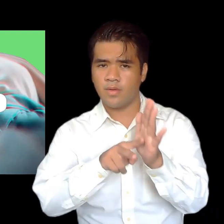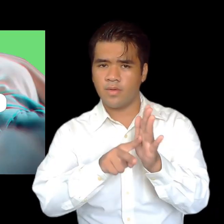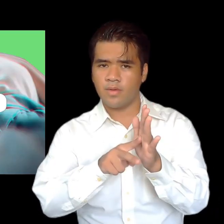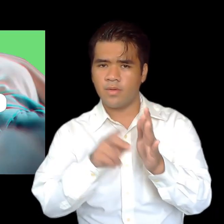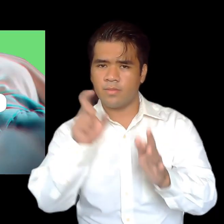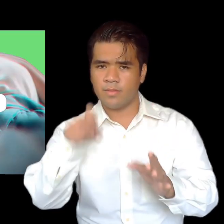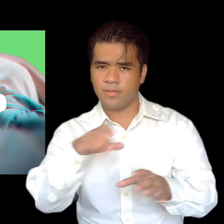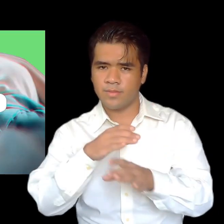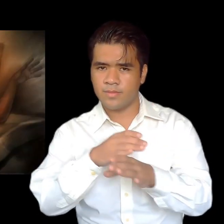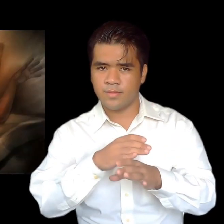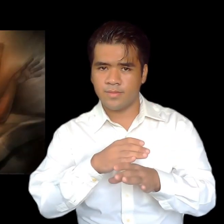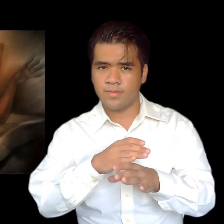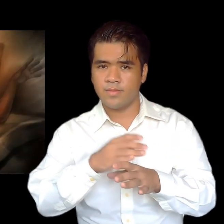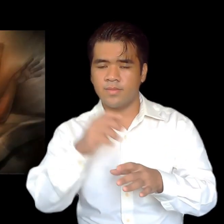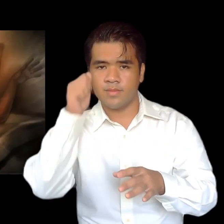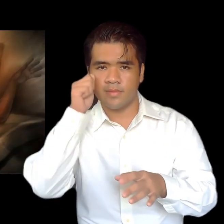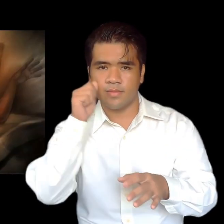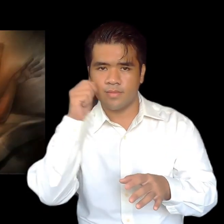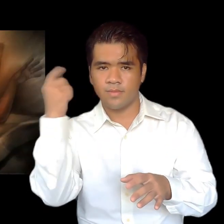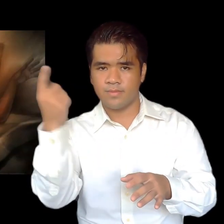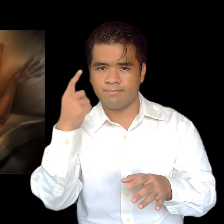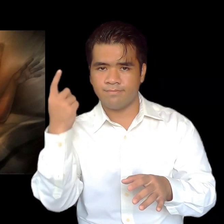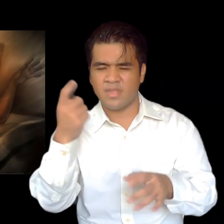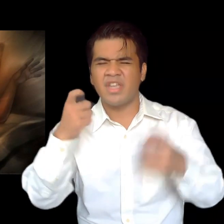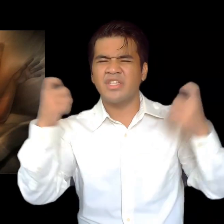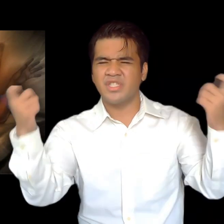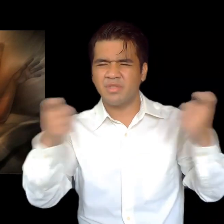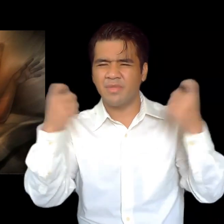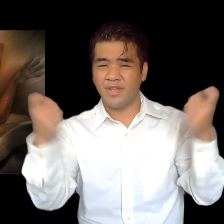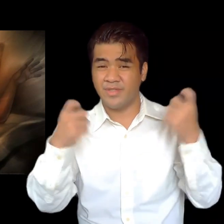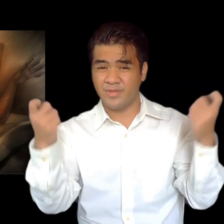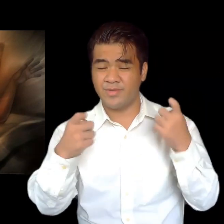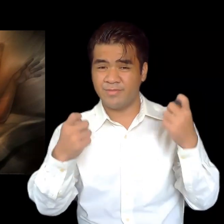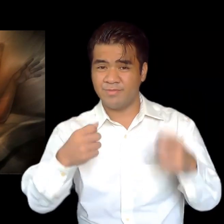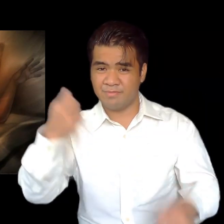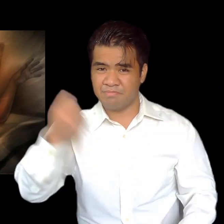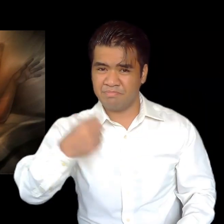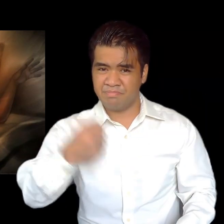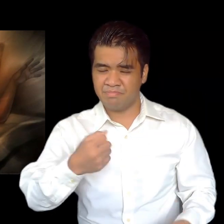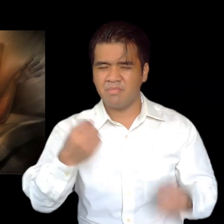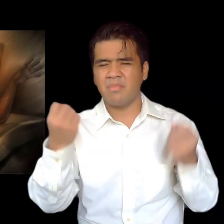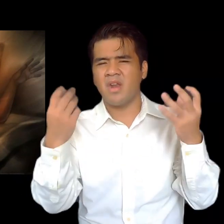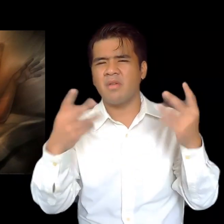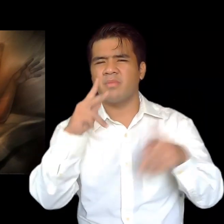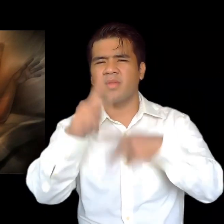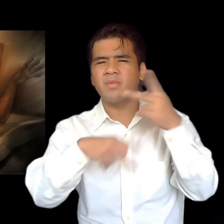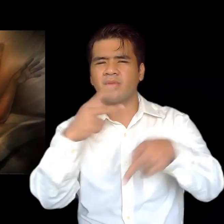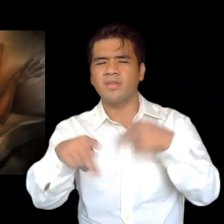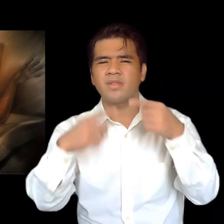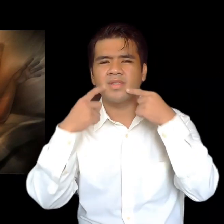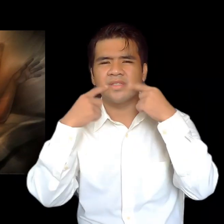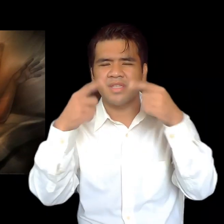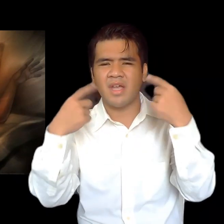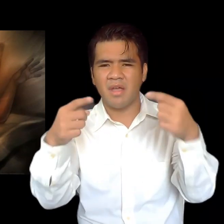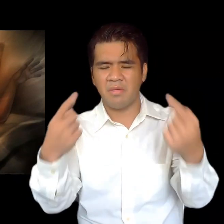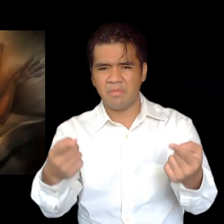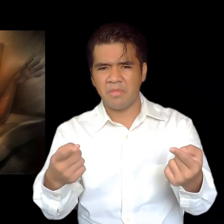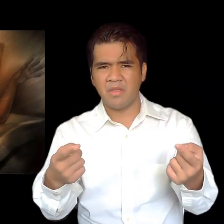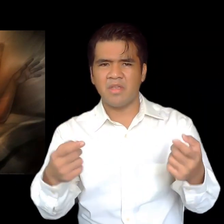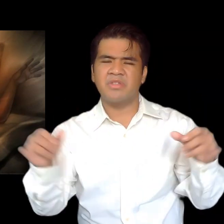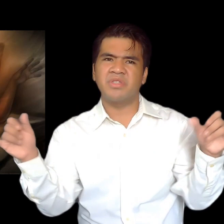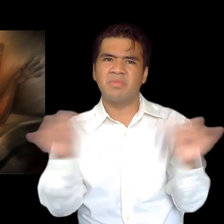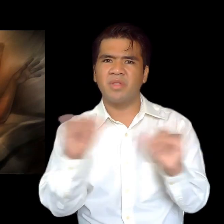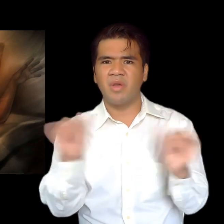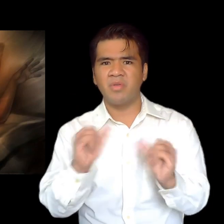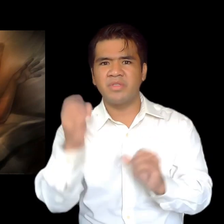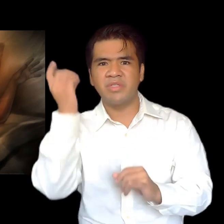Kasalanan ba ang masturbation? May mga nagsasabi na kapag nagmamasturbate ka raw, ay parang nakikipag-sex ka na rin sa mga demonyo. Ngunit kung